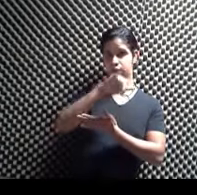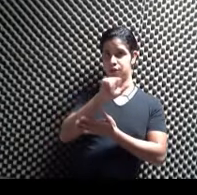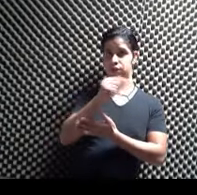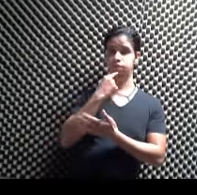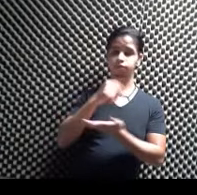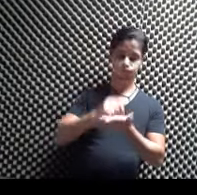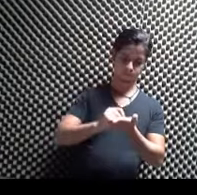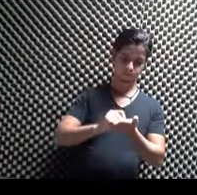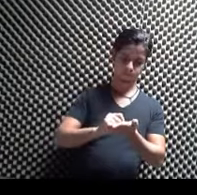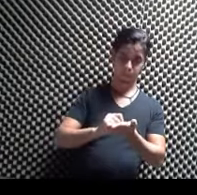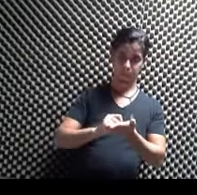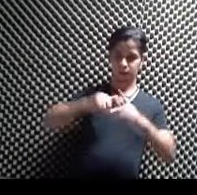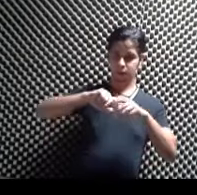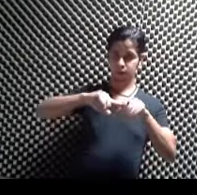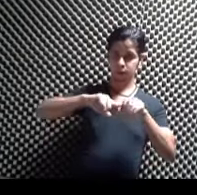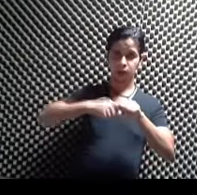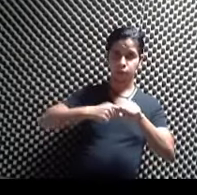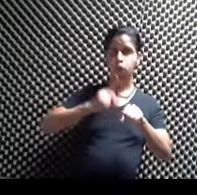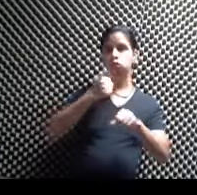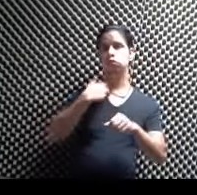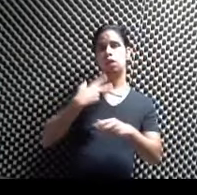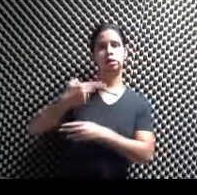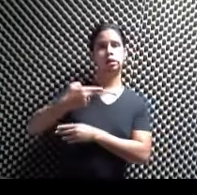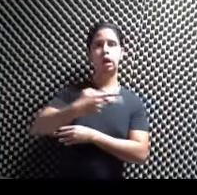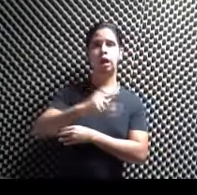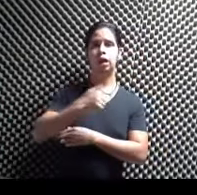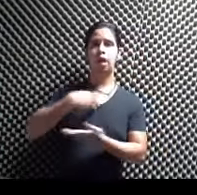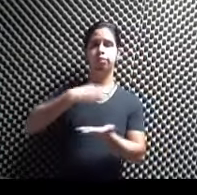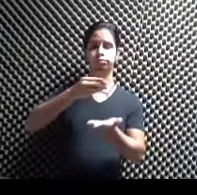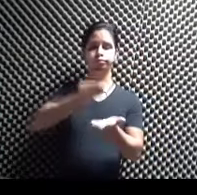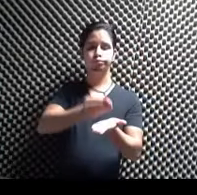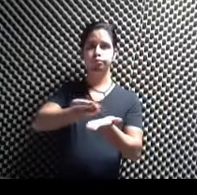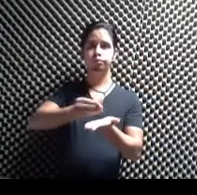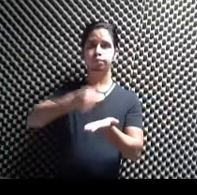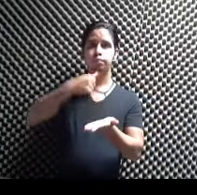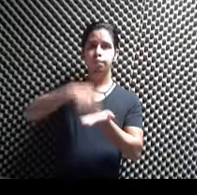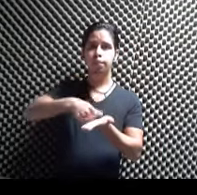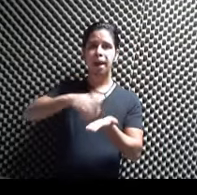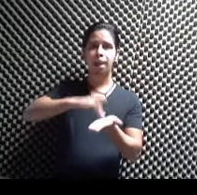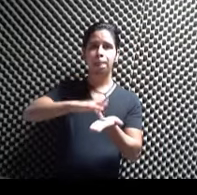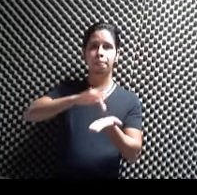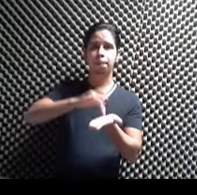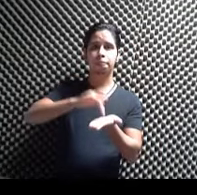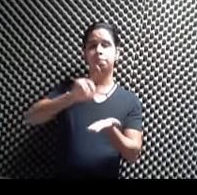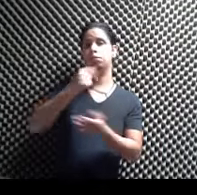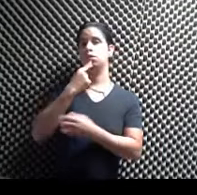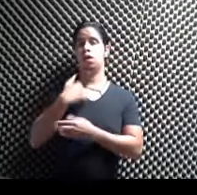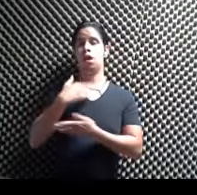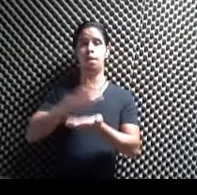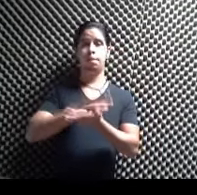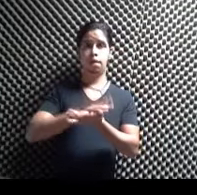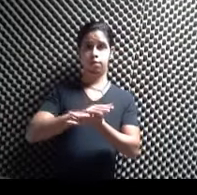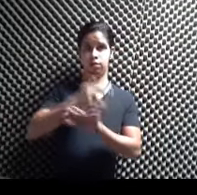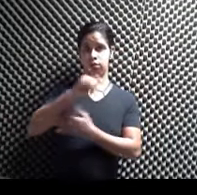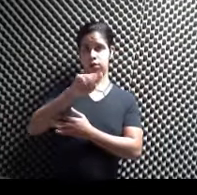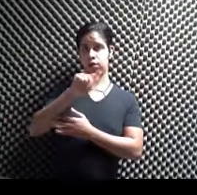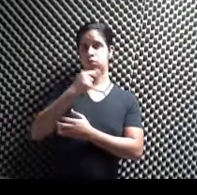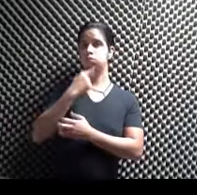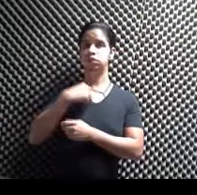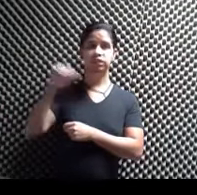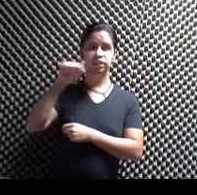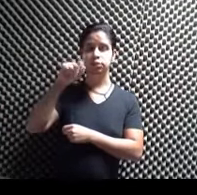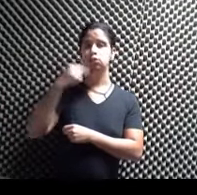sacapuntas, tijera, pega, tijera. Y las mochilas calle, pues entonces es diferente. frisas, papel higiénico, cepillo, pasta de